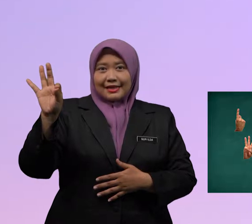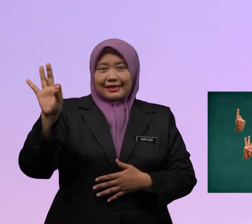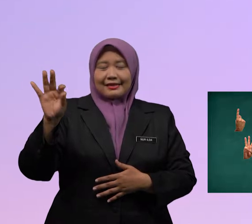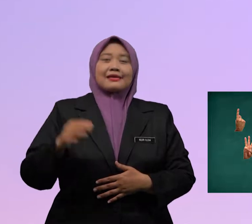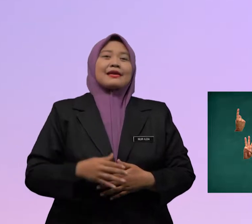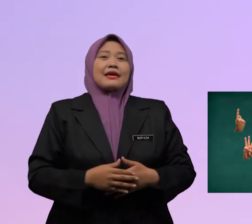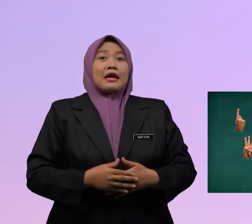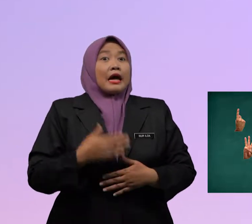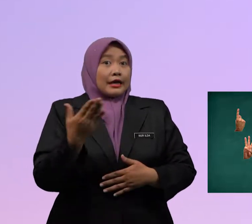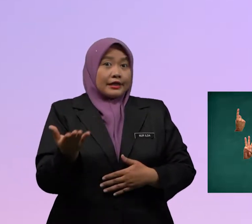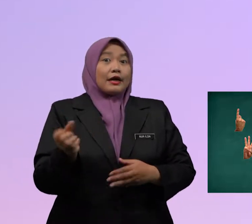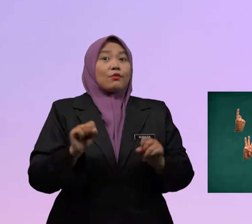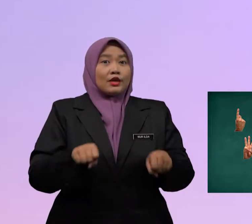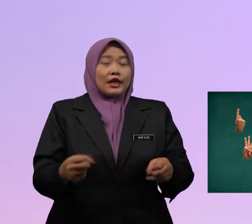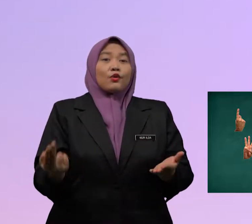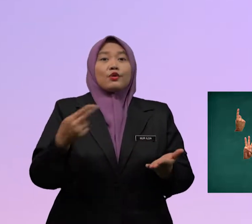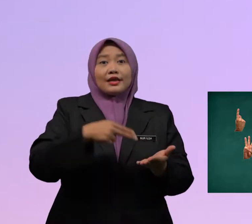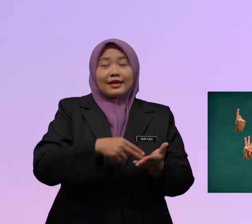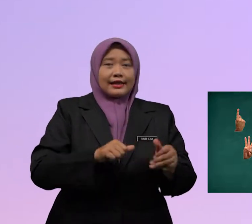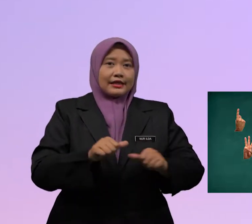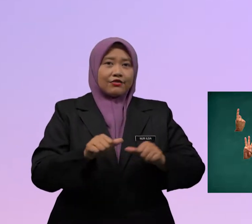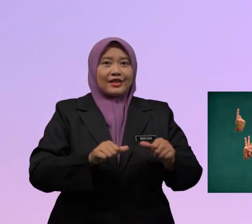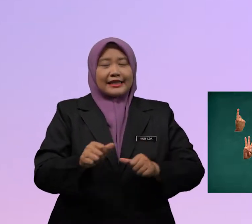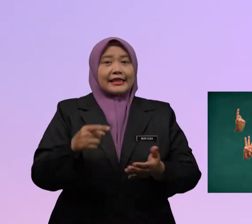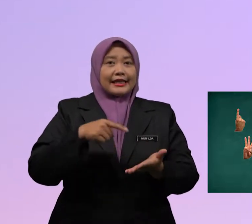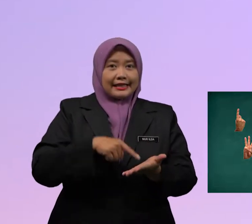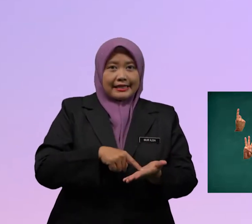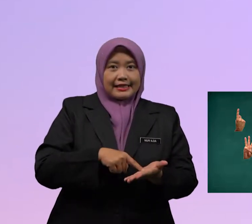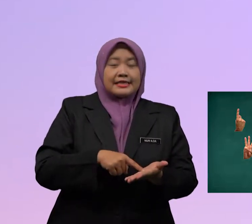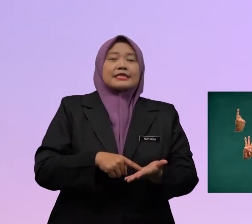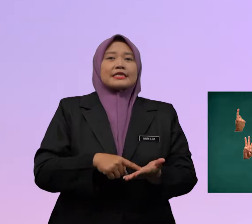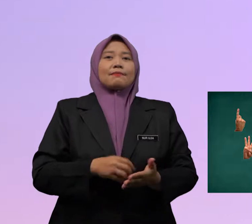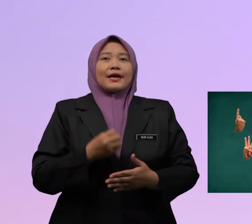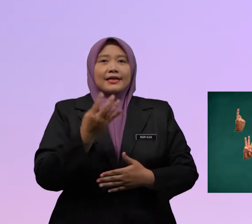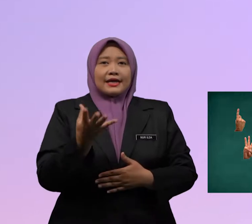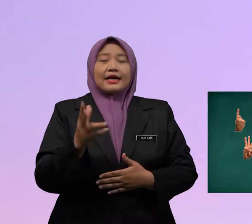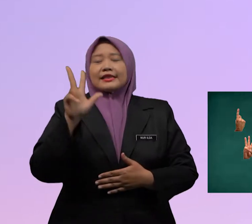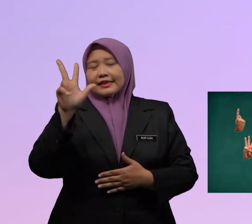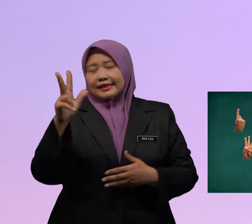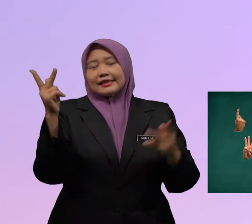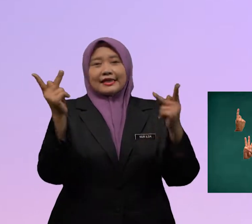1, 2, 3, 4, 5, 6, 7, 8, 9. Anda boleh ulang aktiviti ini sebanyak 3